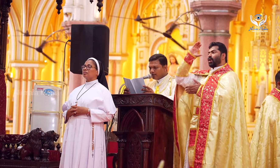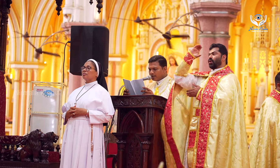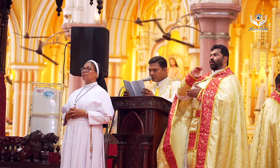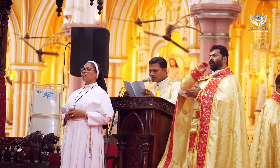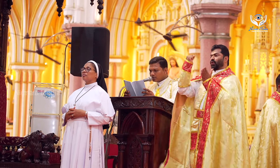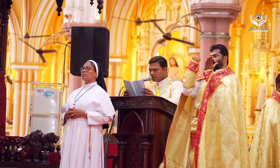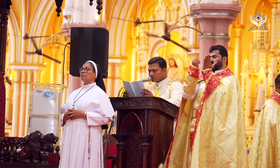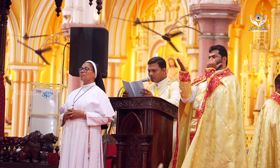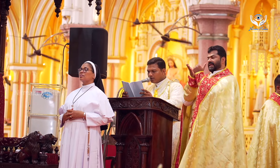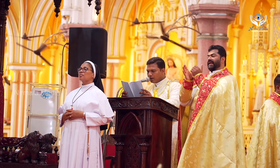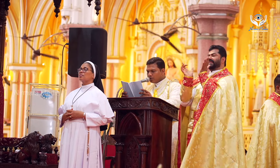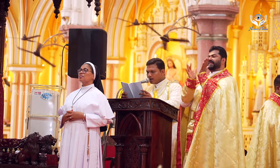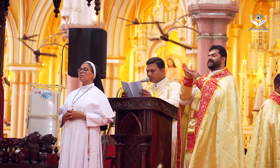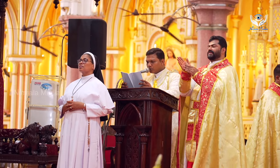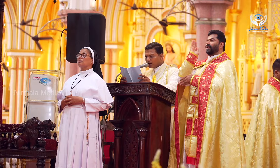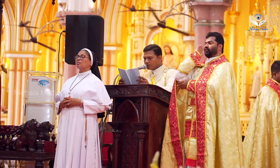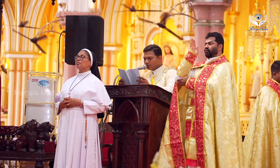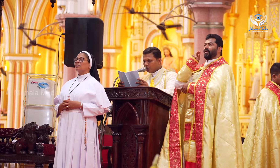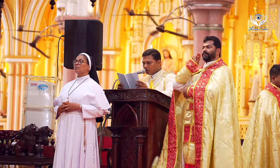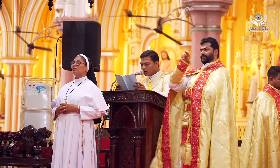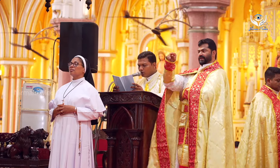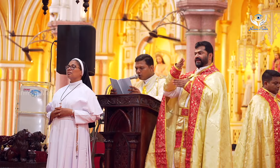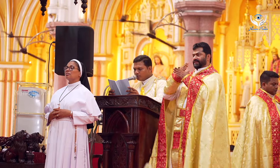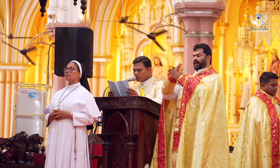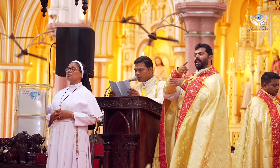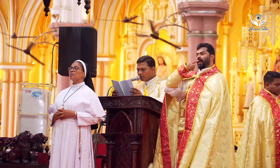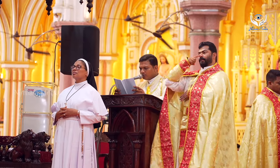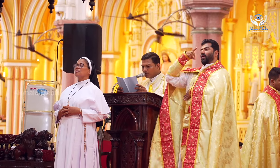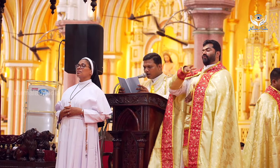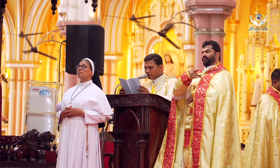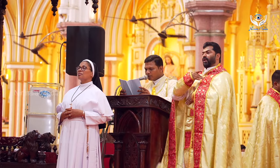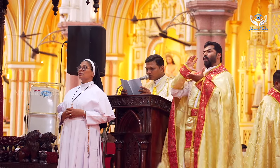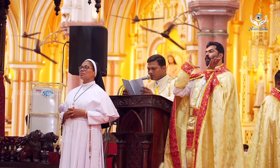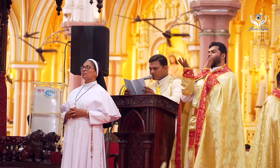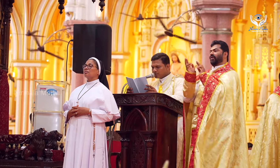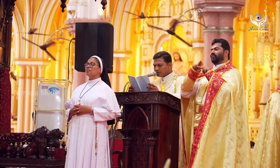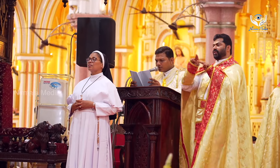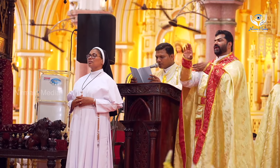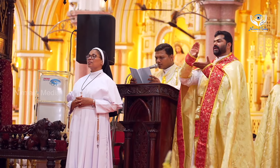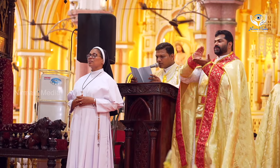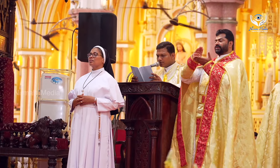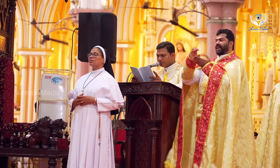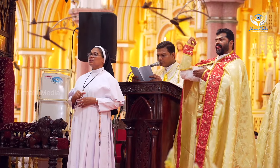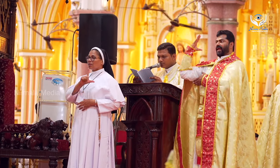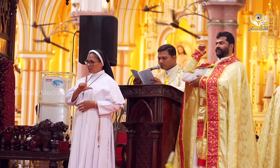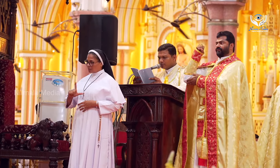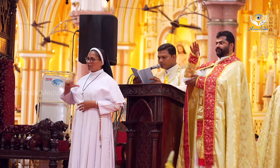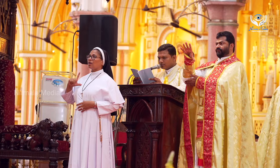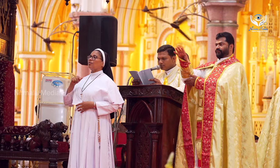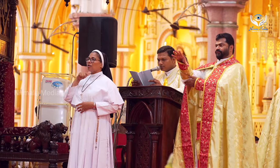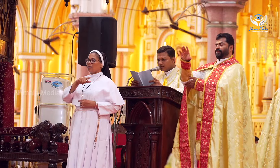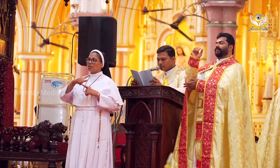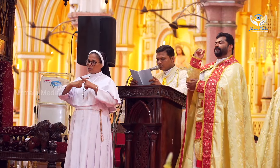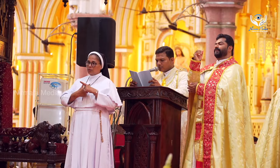ക്രൂശിതനായ അങ്ങയെ പ്രസംഗിക്കുന്നതിൽ അഭിമാനം കൊള്ളാനും ലോകം മുഴുവനിലും അങ്ങയുടെ സുവിശേഷ ദീപ്തി പരത്താനും